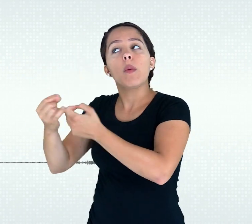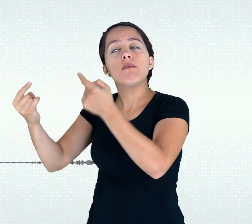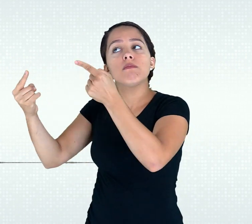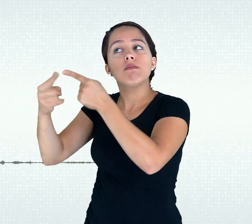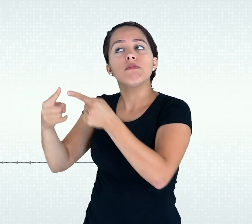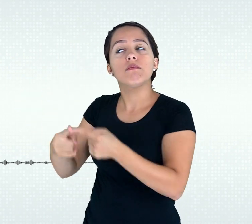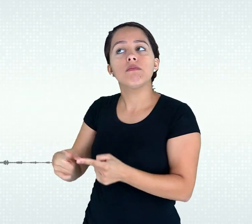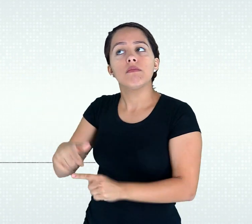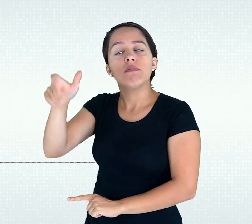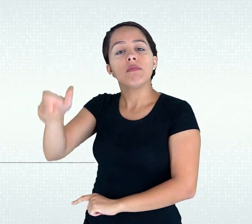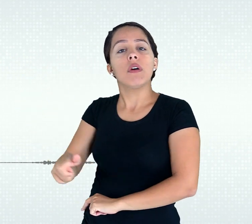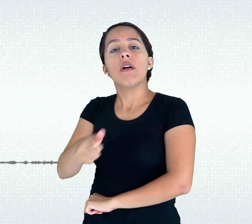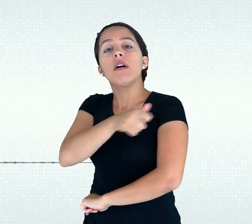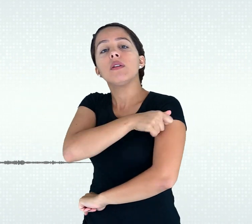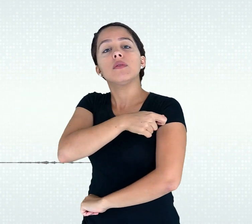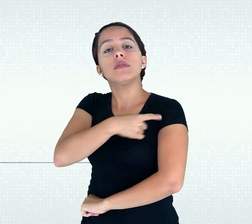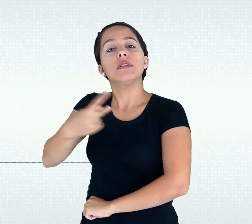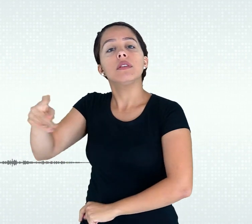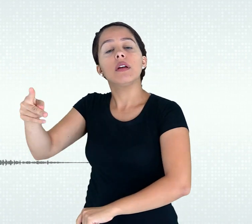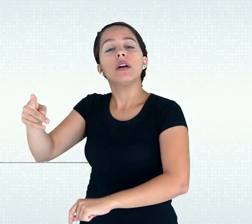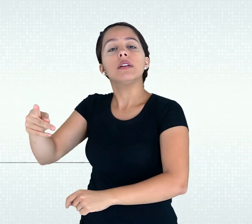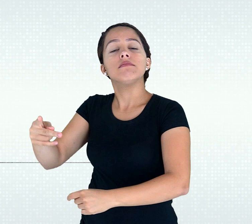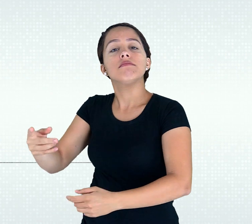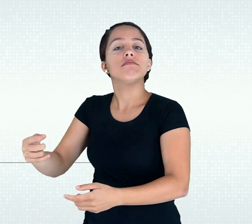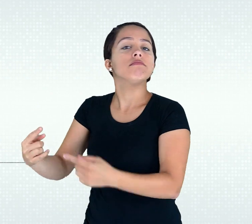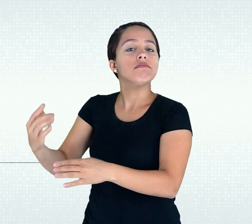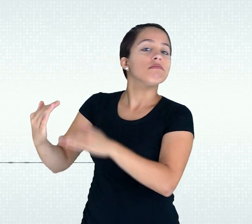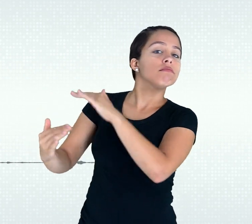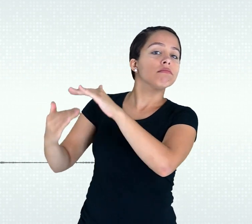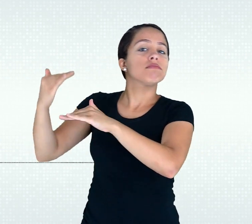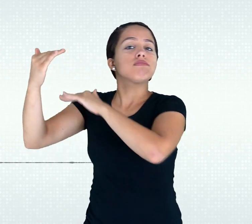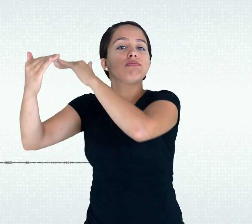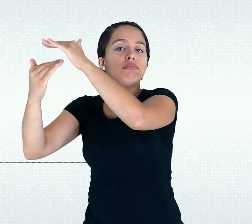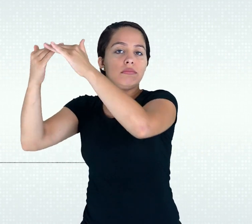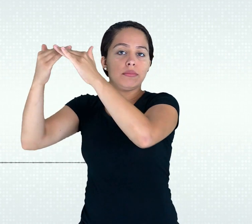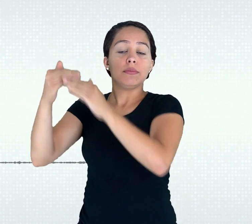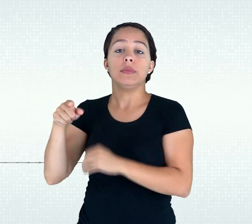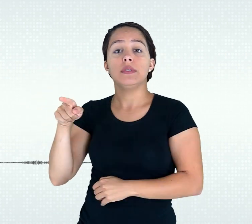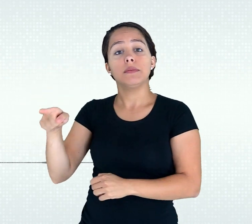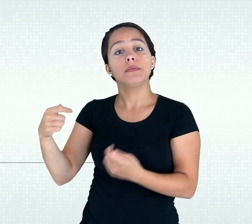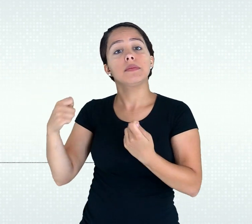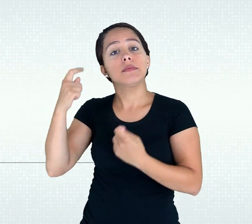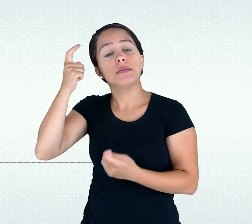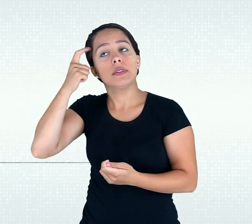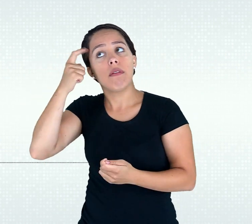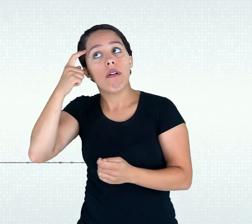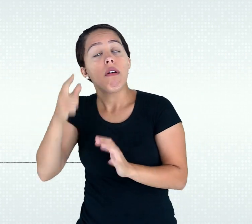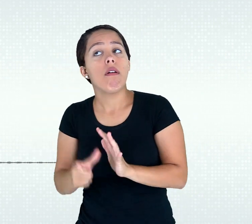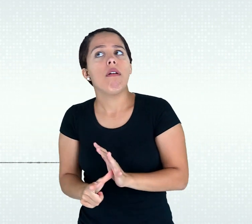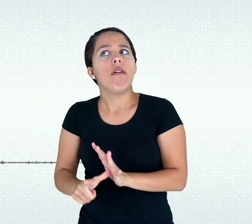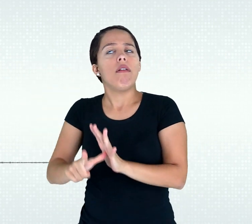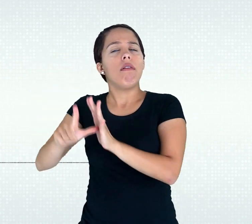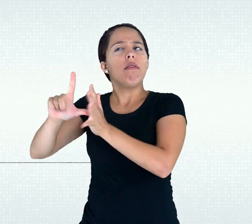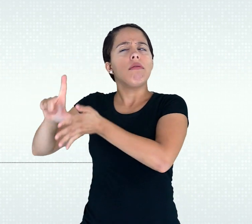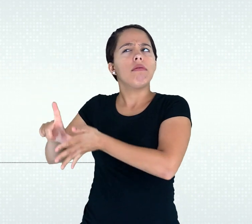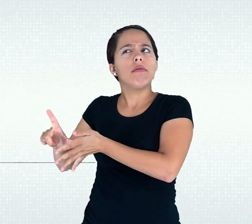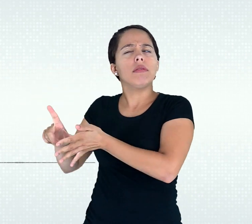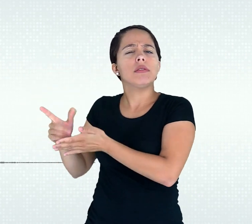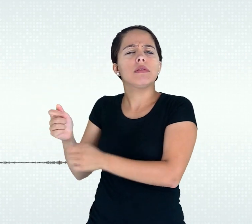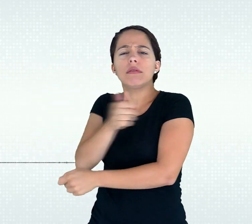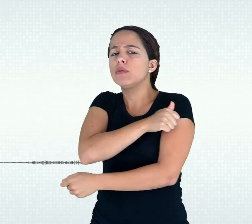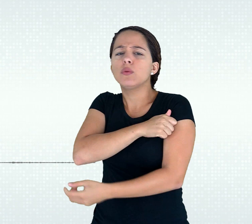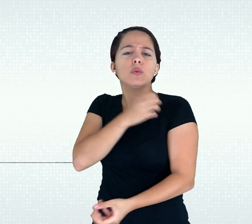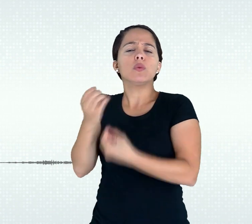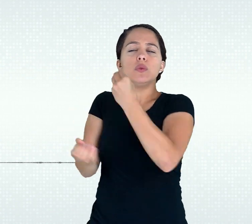novas medidas de avaliação que revelem progresso em comparação a estágio anterior por meio de avaliação